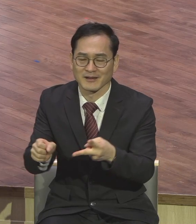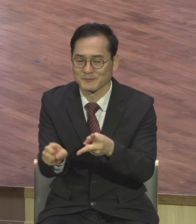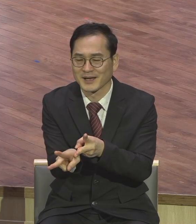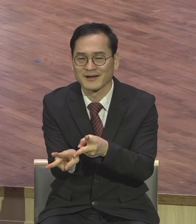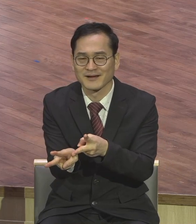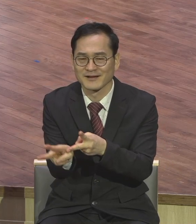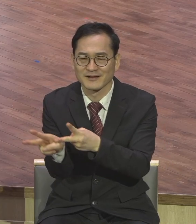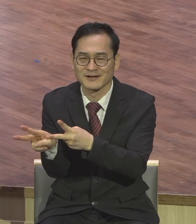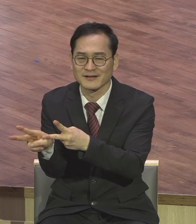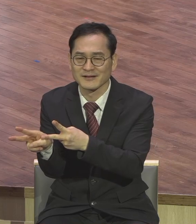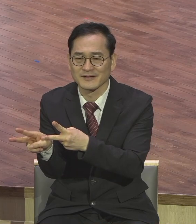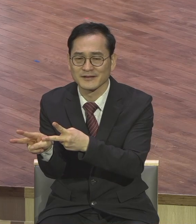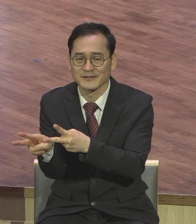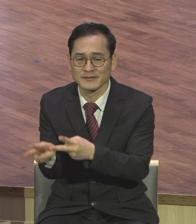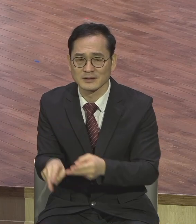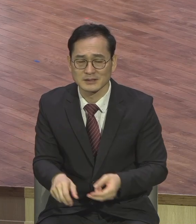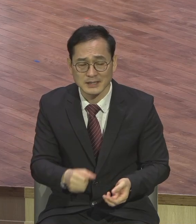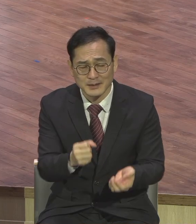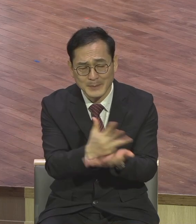사주팔자 운명,